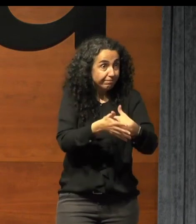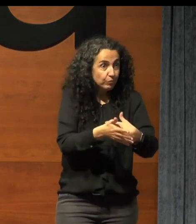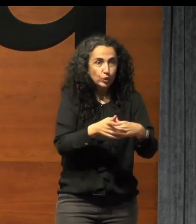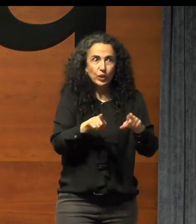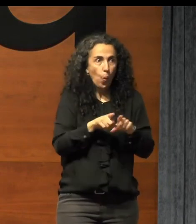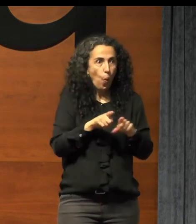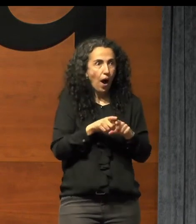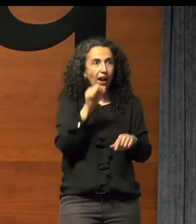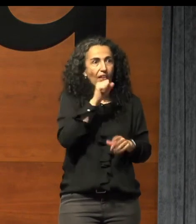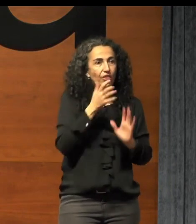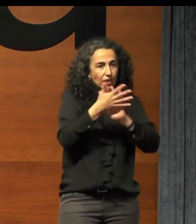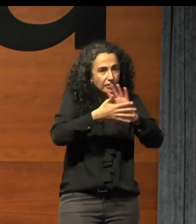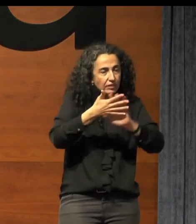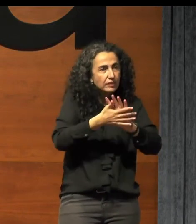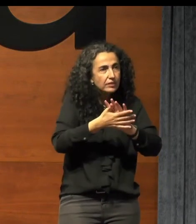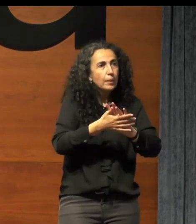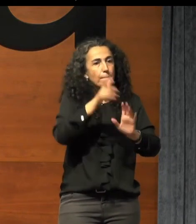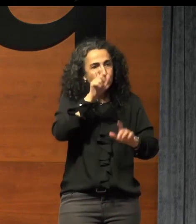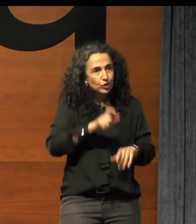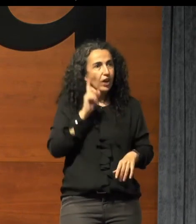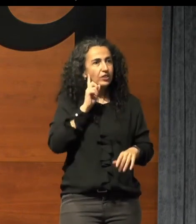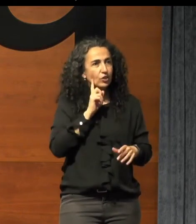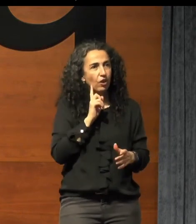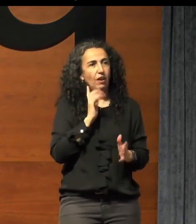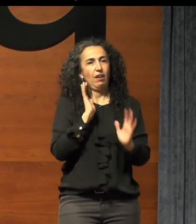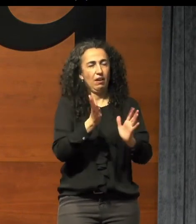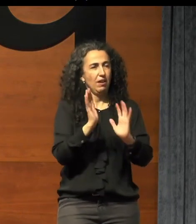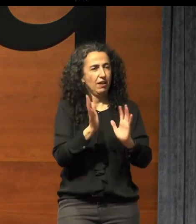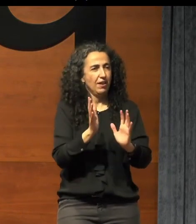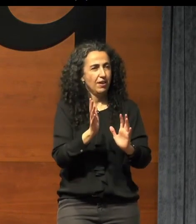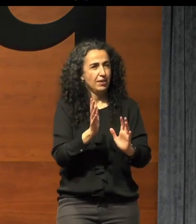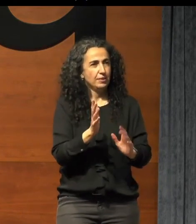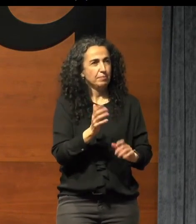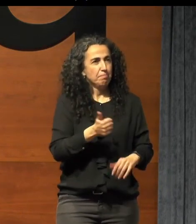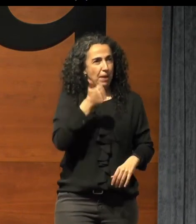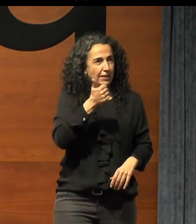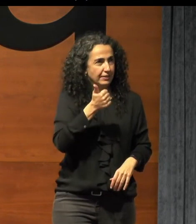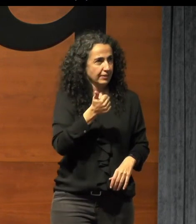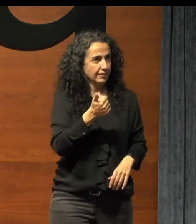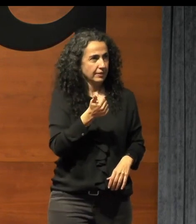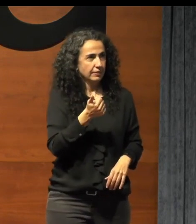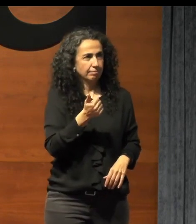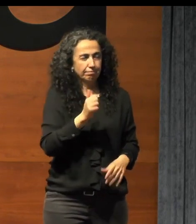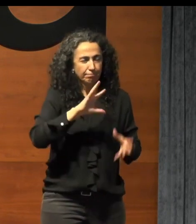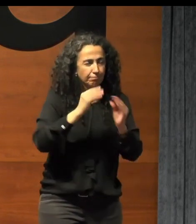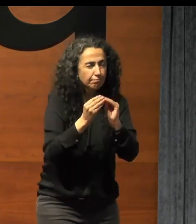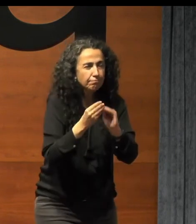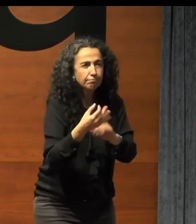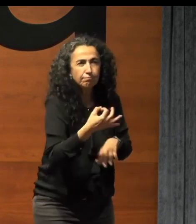la oportunidad a las personas sordas de poder ser también protagonistas en este ámbito.